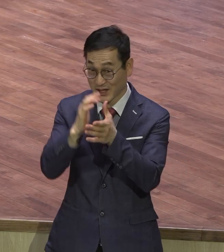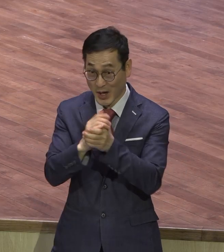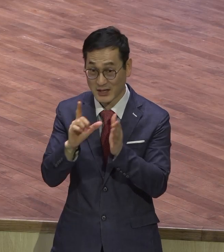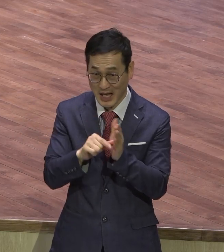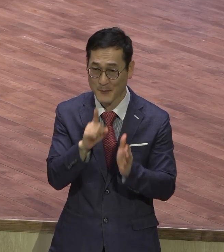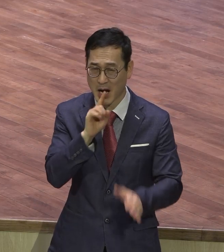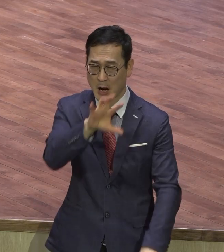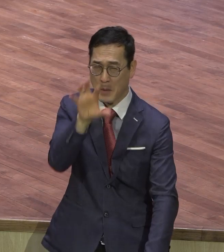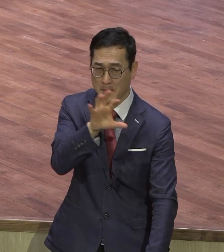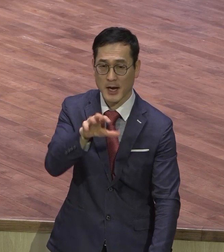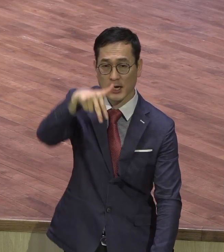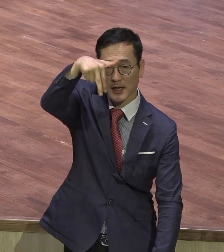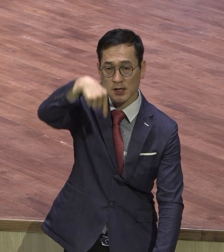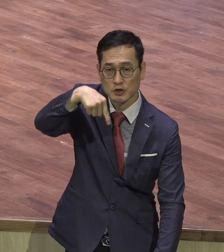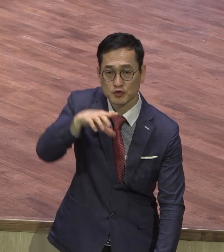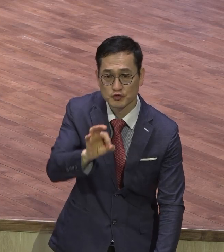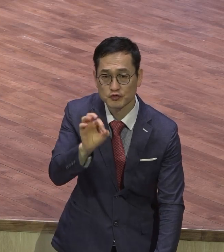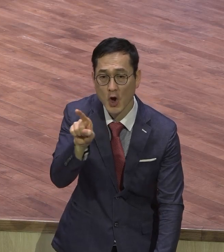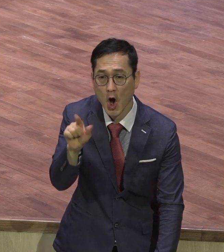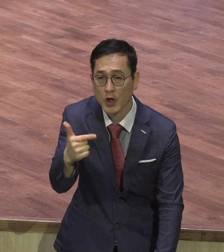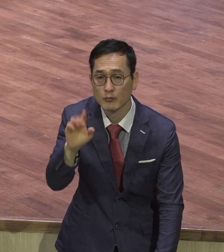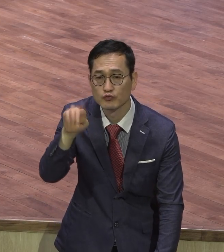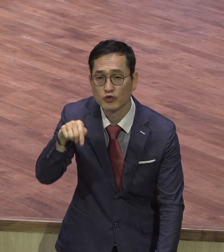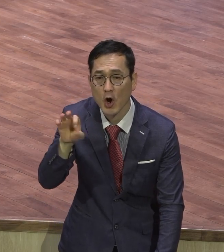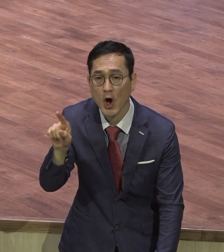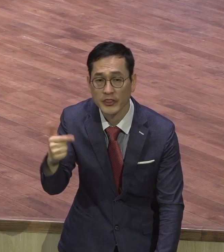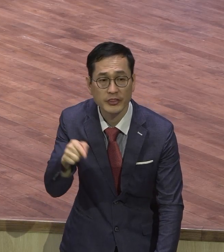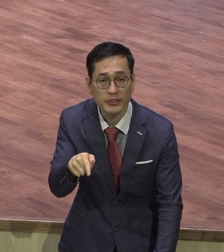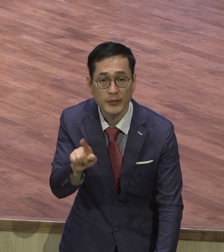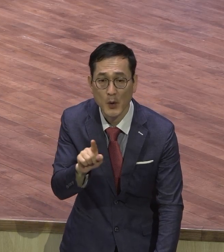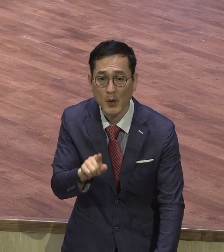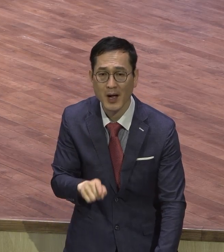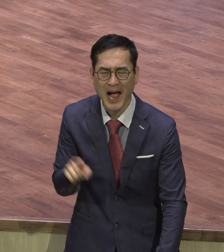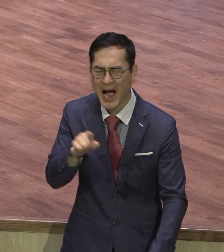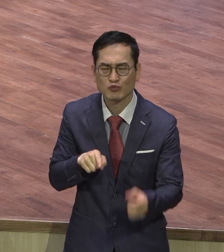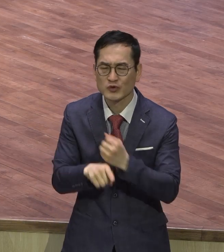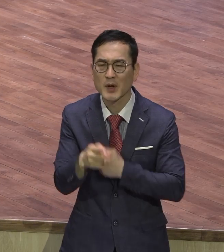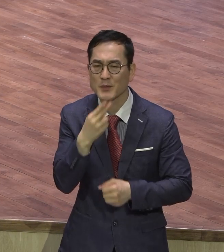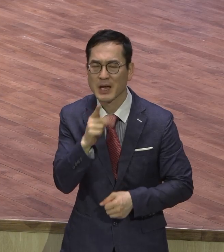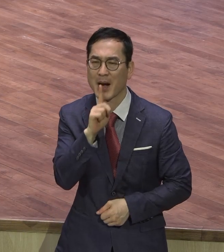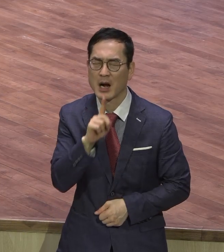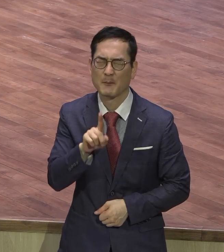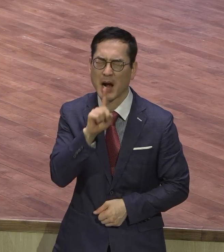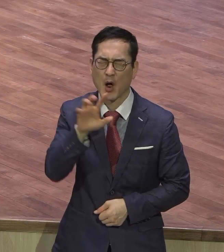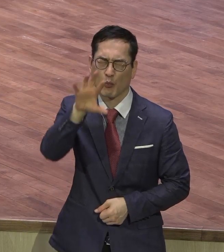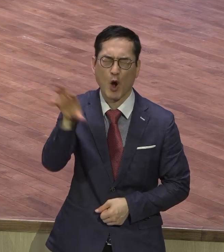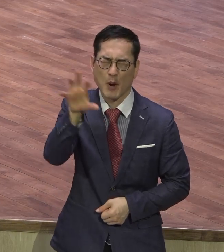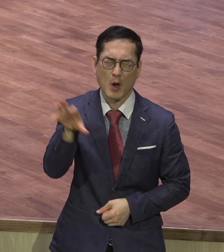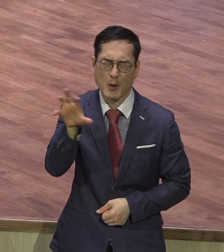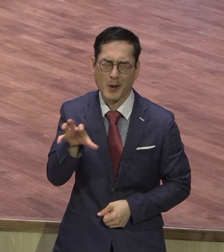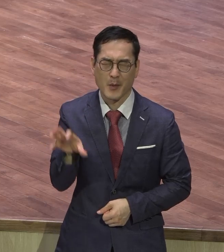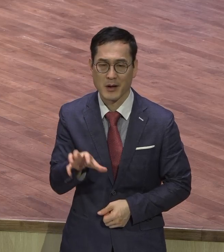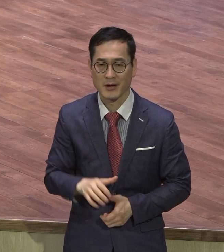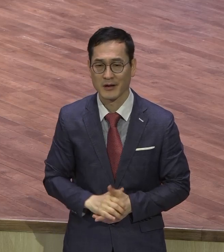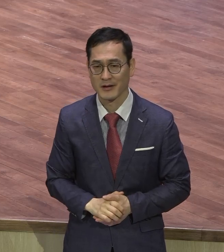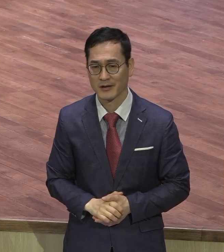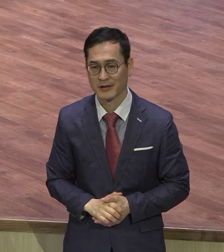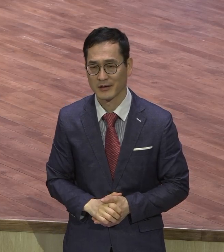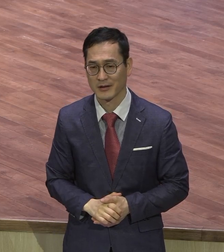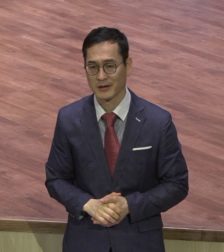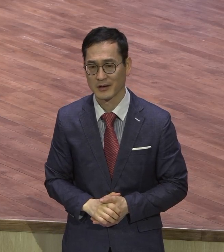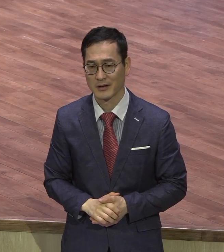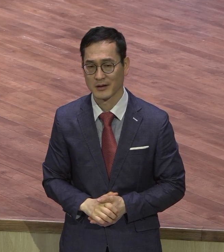얘기예요. 중언부언. 중언부언이란 말이 뭐예요? 의미 없는 말을 반복해서 한다 그 말이에요.